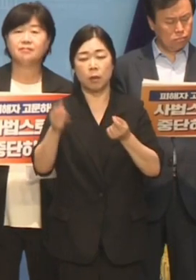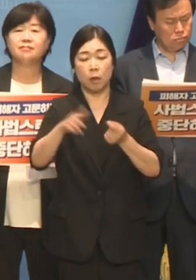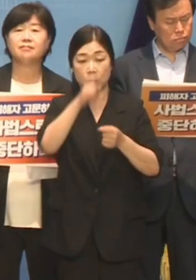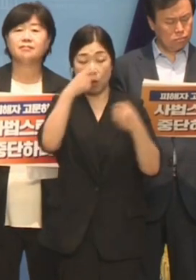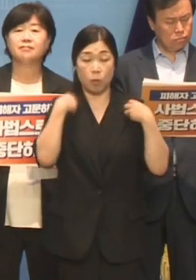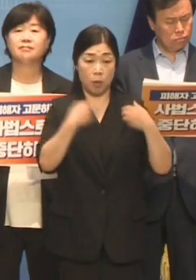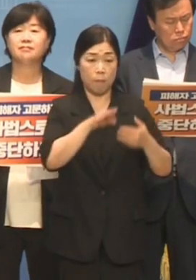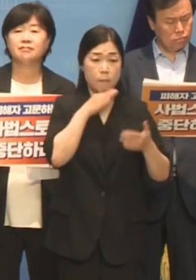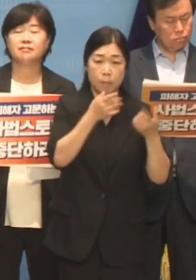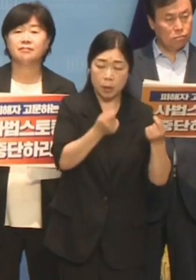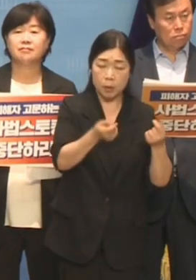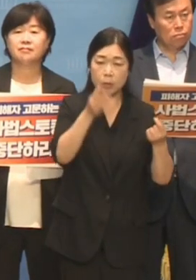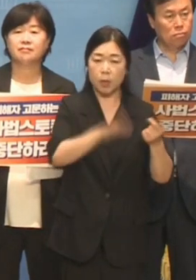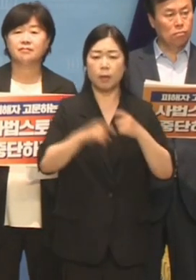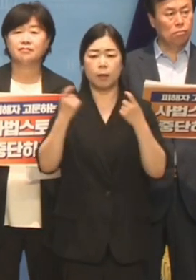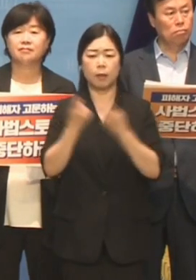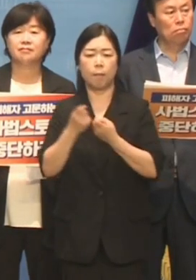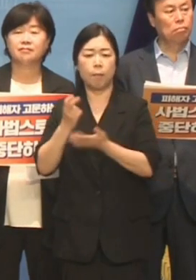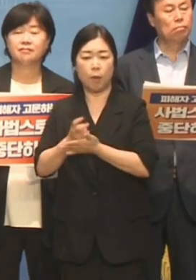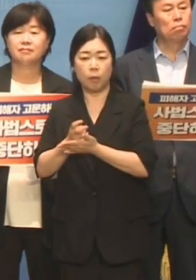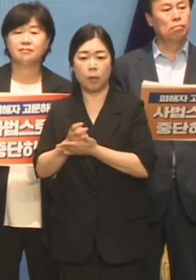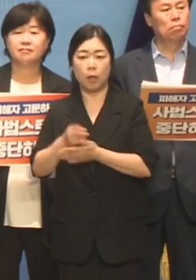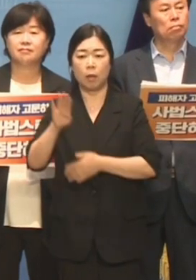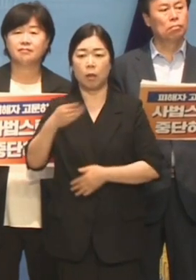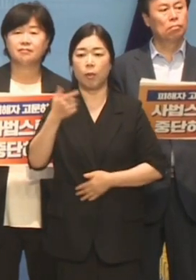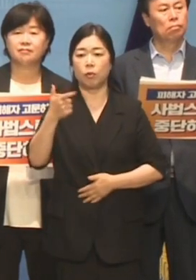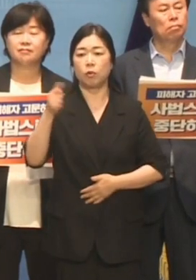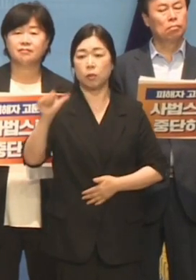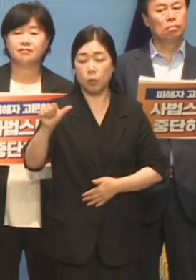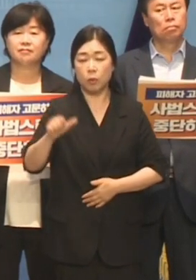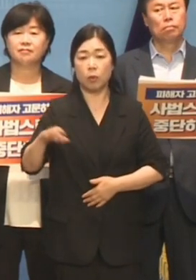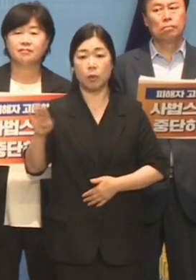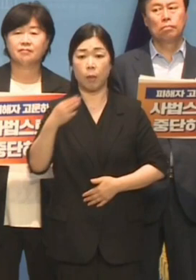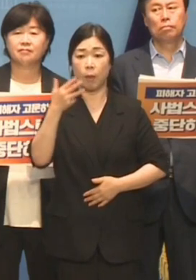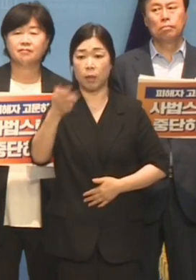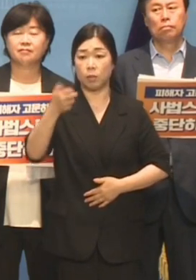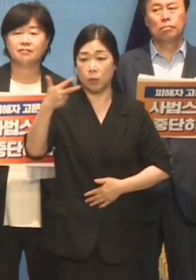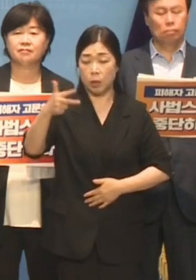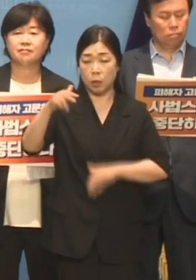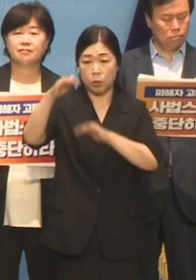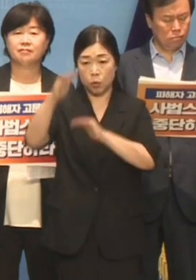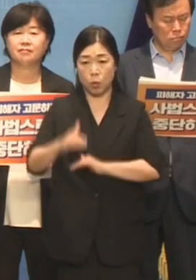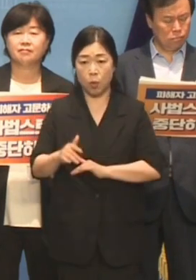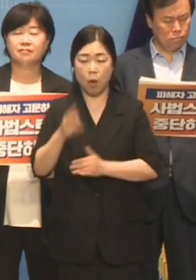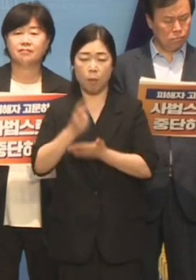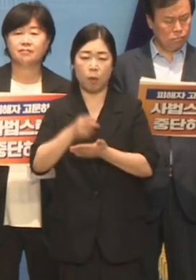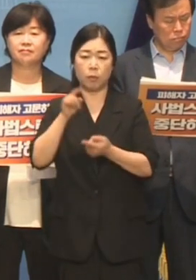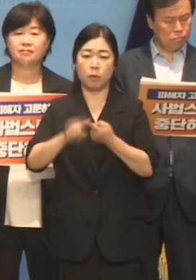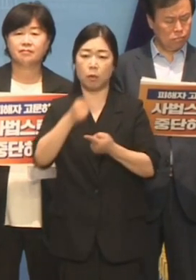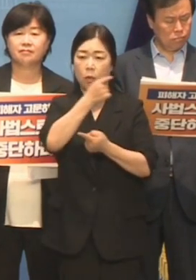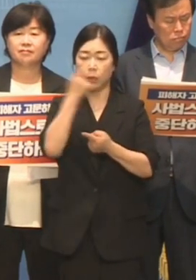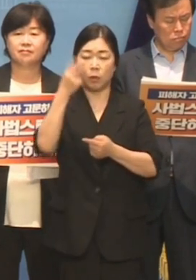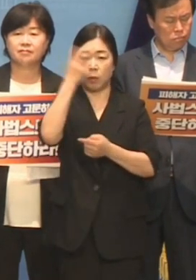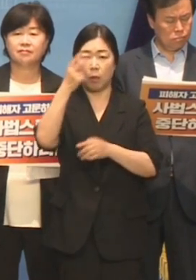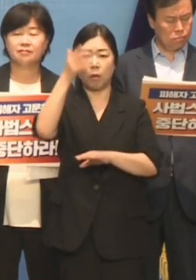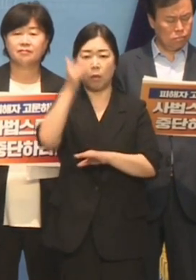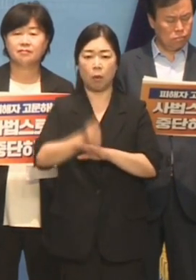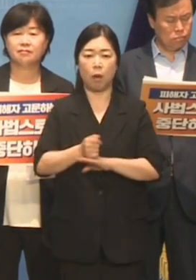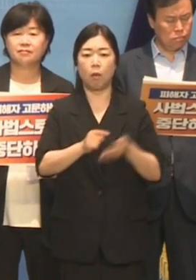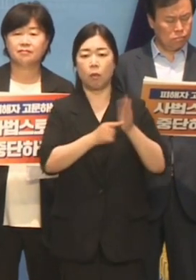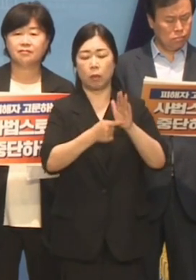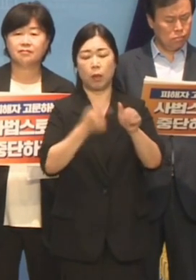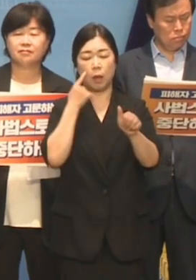주장의 근거인 민법 469조 및 487조에 대한 법적 검토 결과를